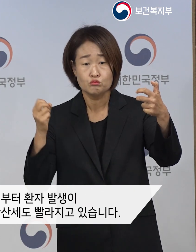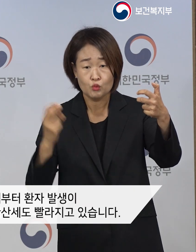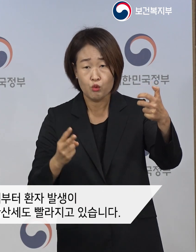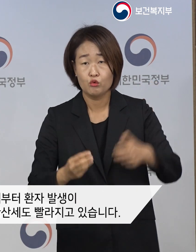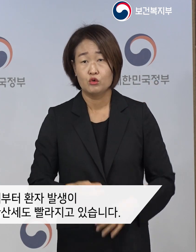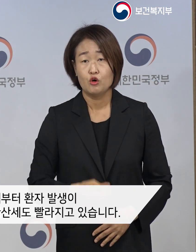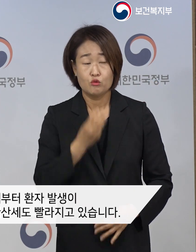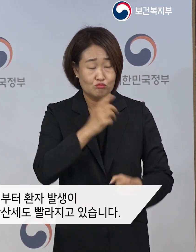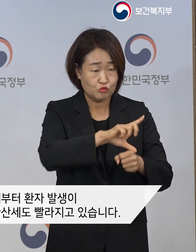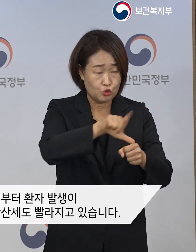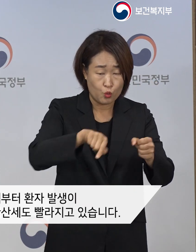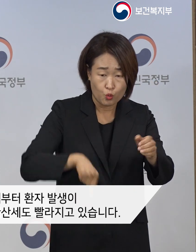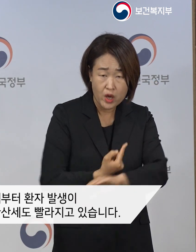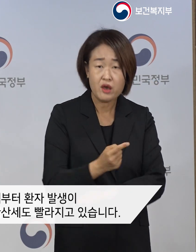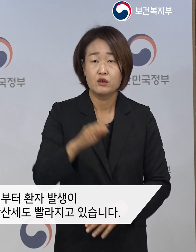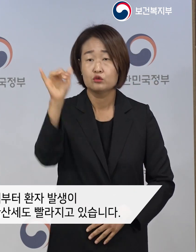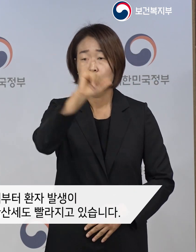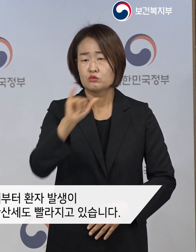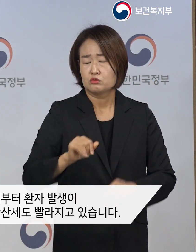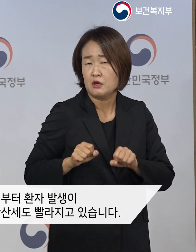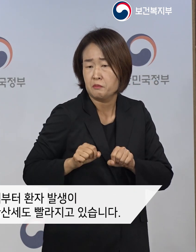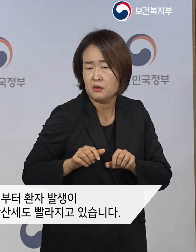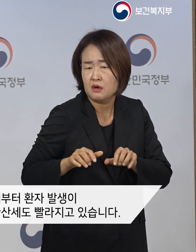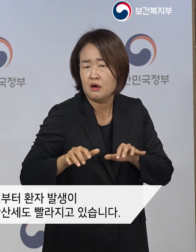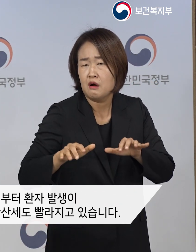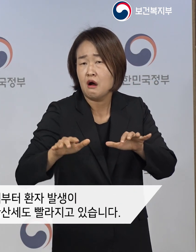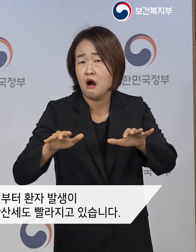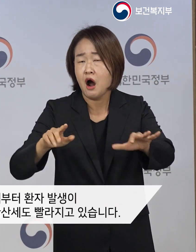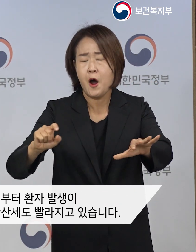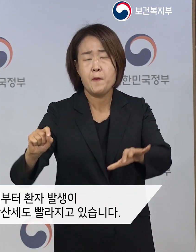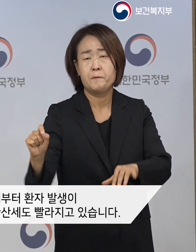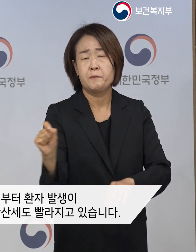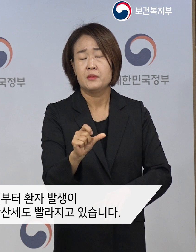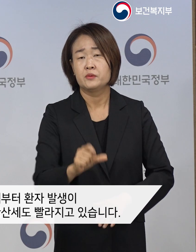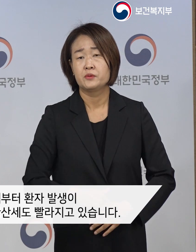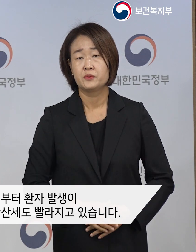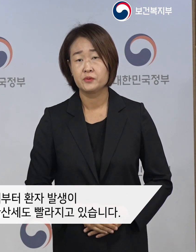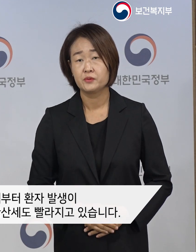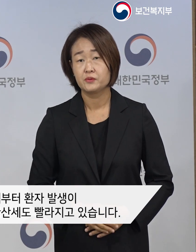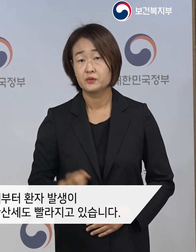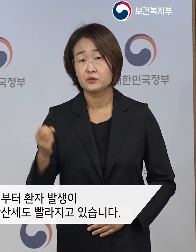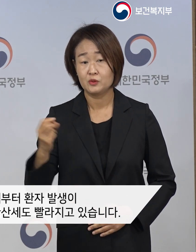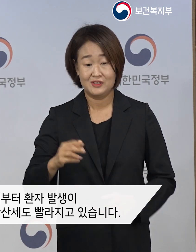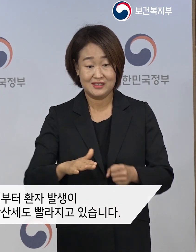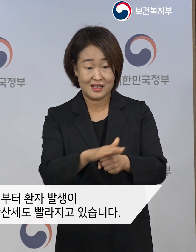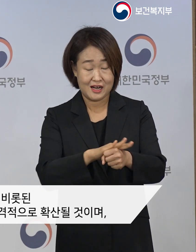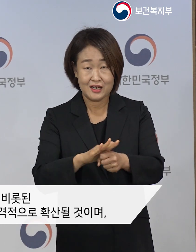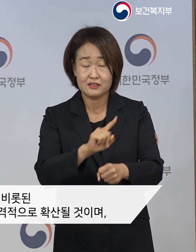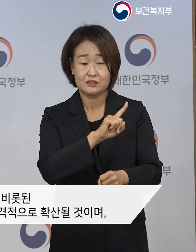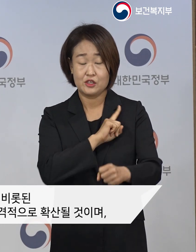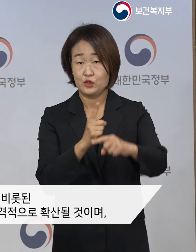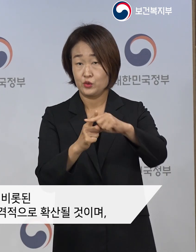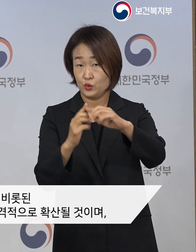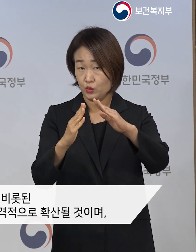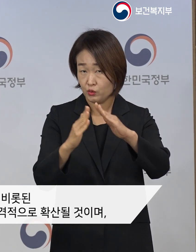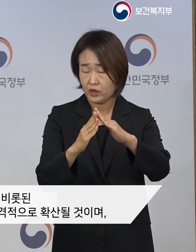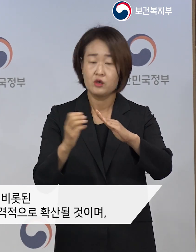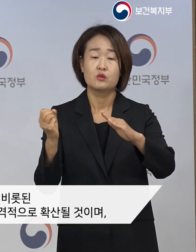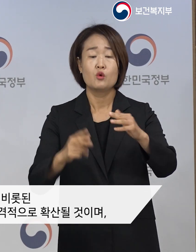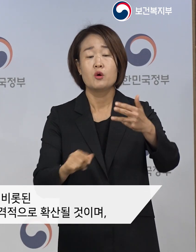70명을 넘어섰고 지역도 넓어지고 확산세도 빨라지고 있습니다.